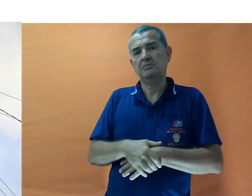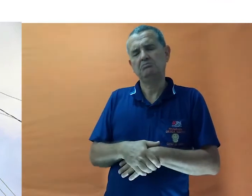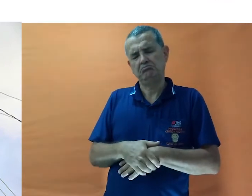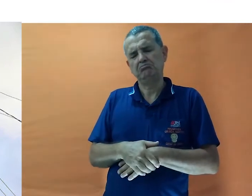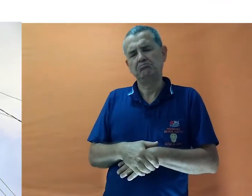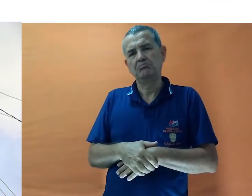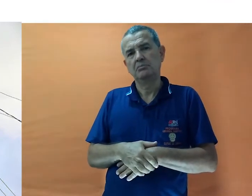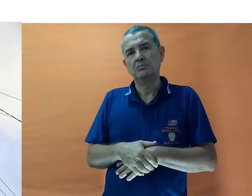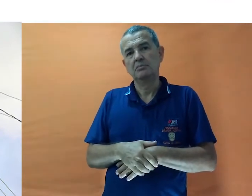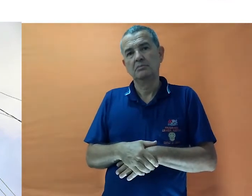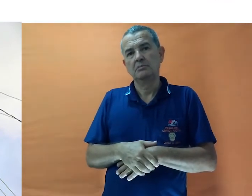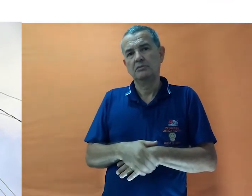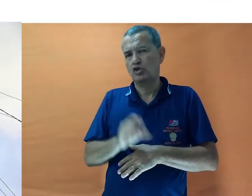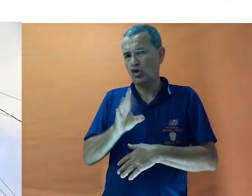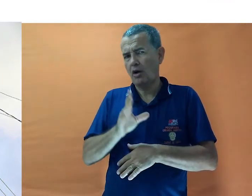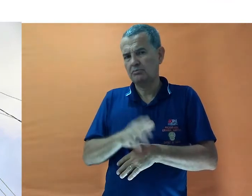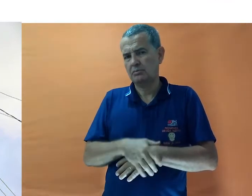eletricidade.